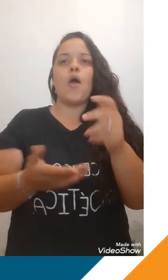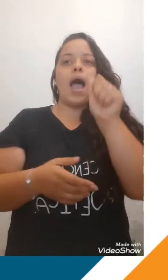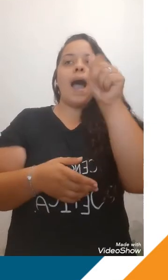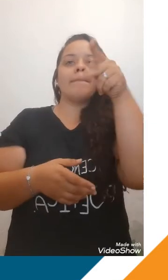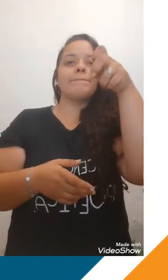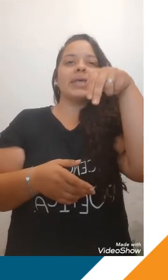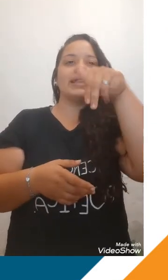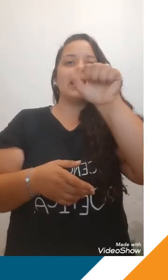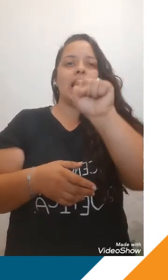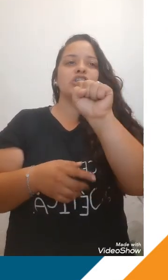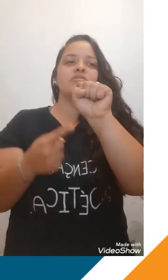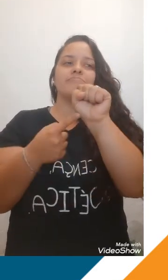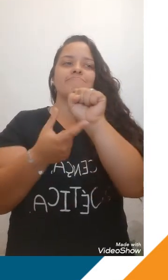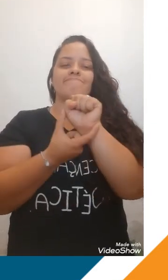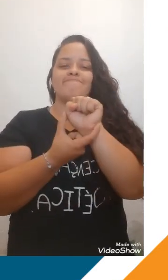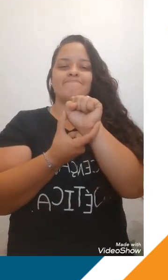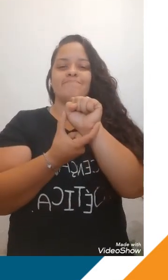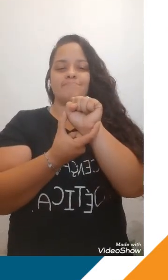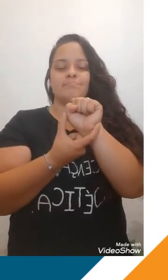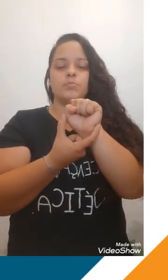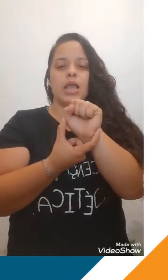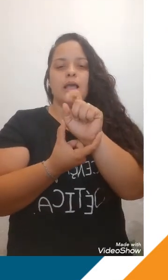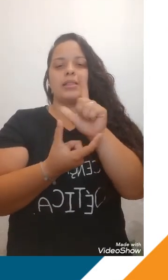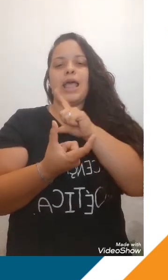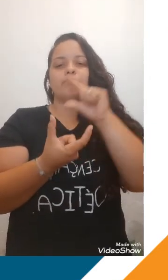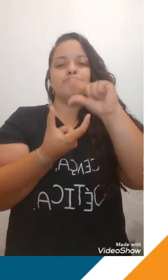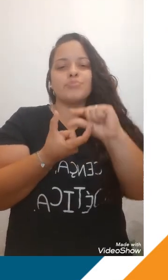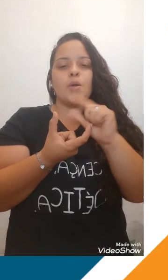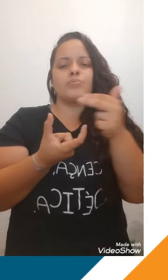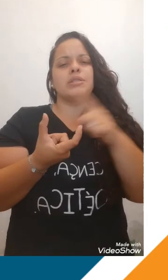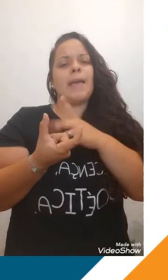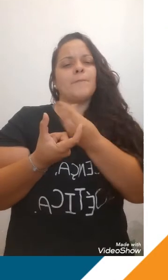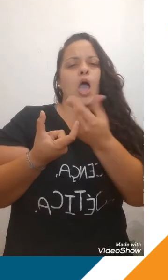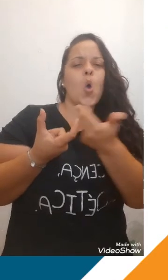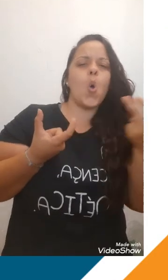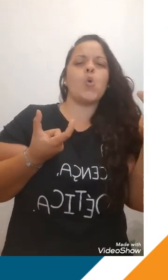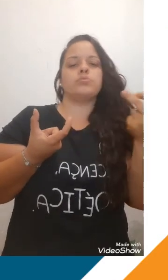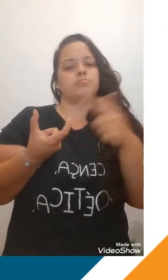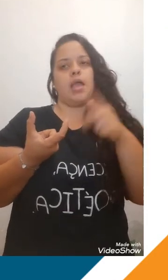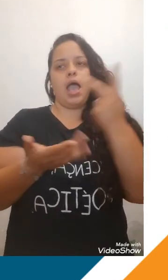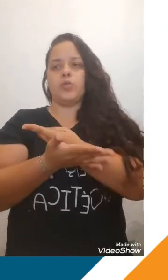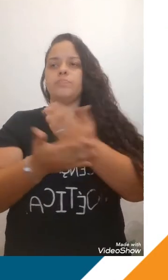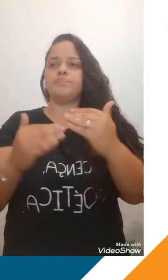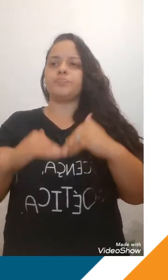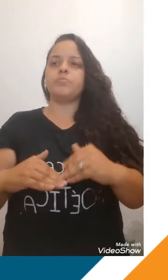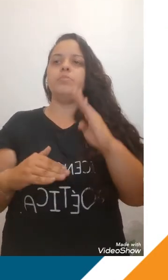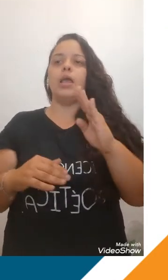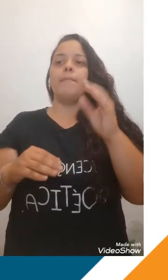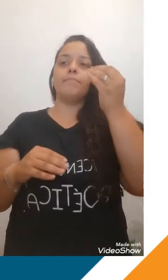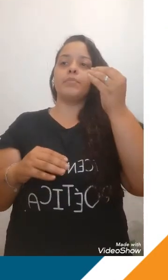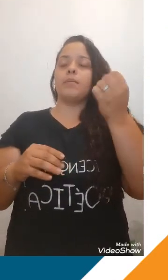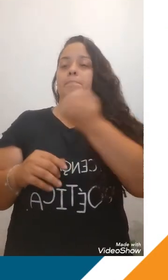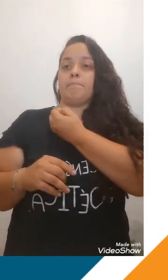alguma forma, ela reduz, né, muito os fatores que são complexos. B. O menor número de escravos